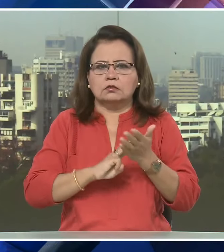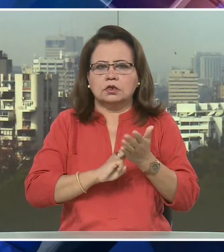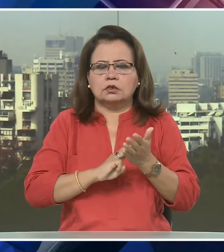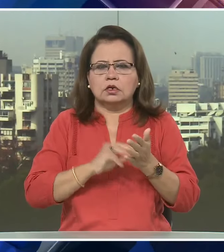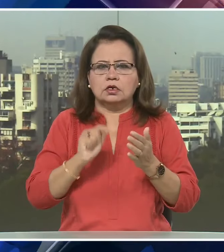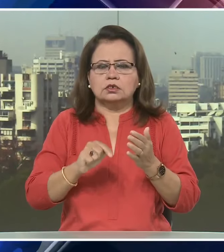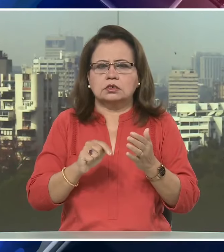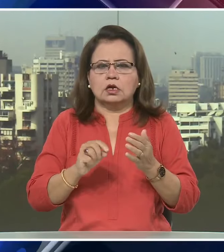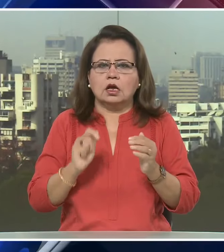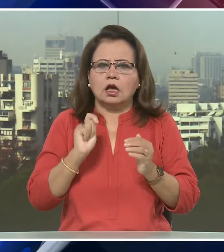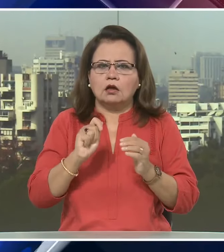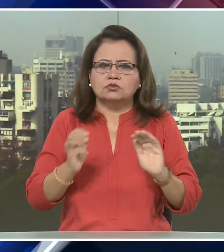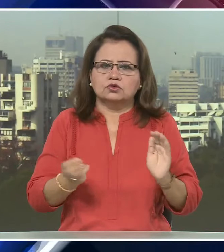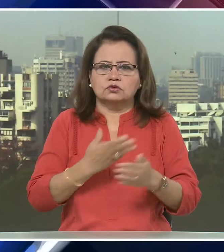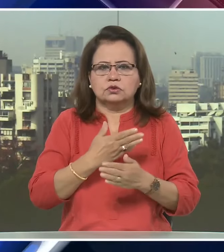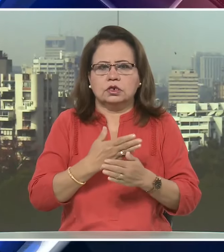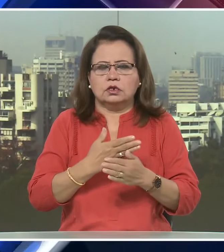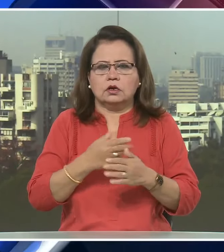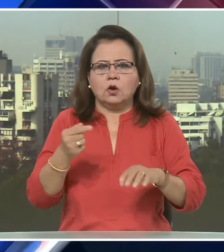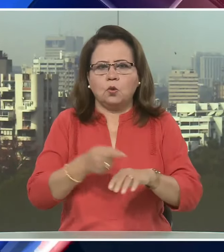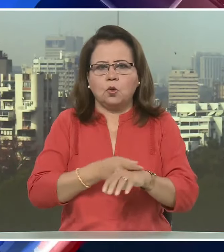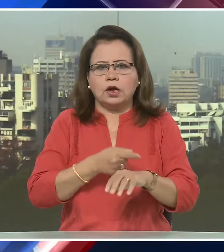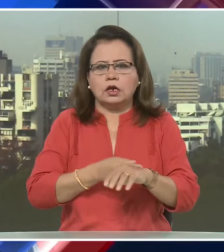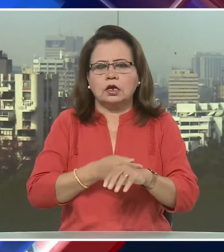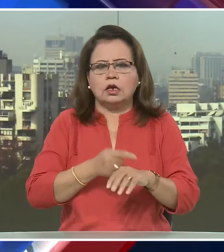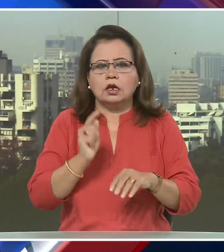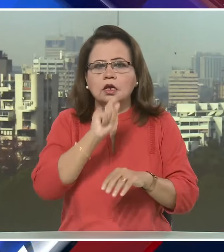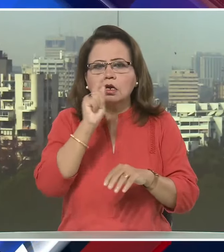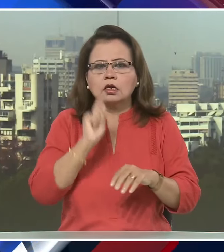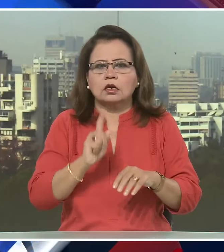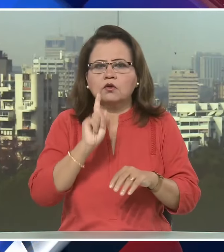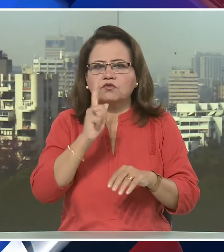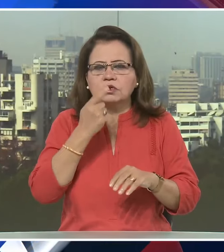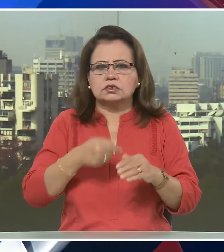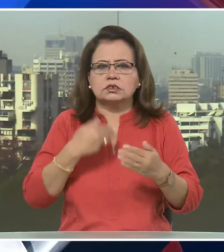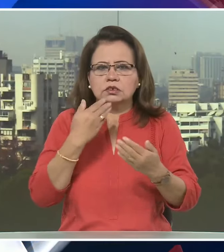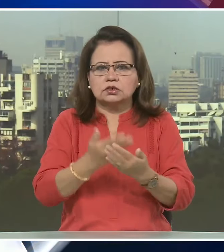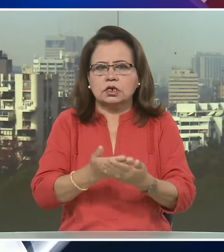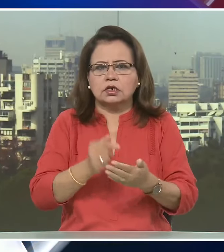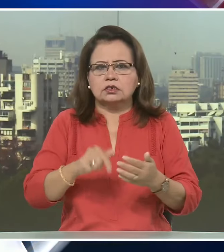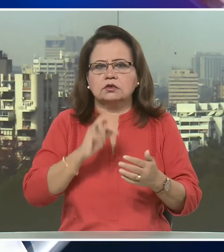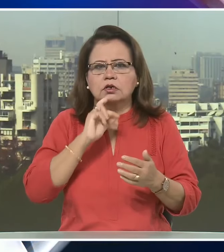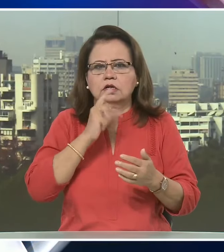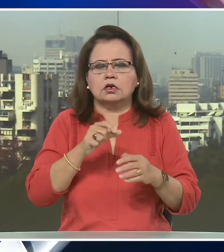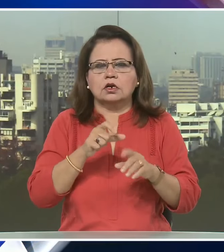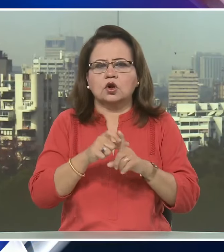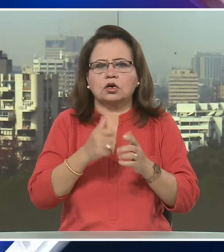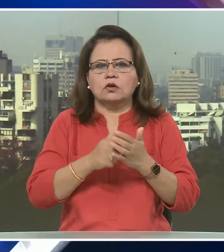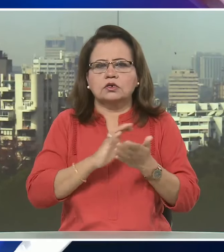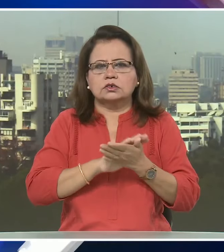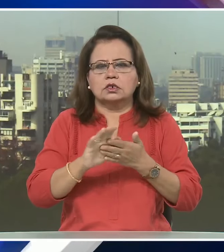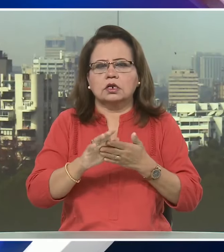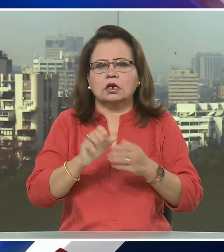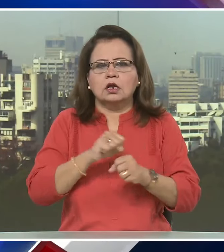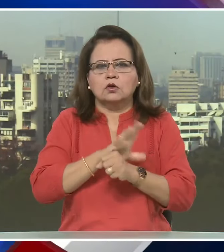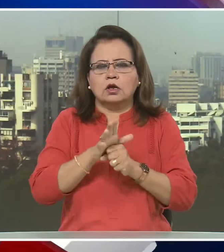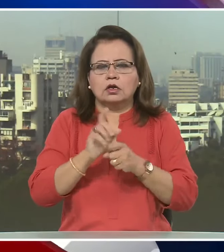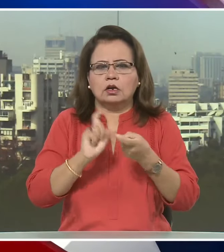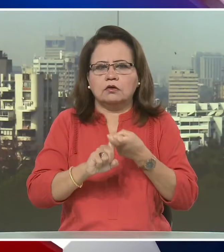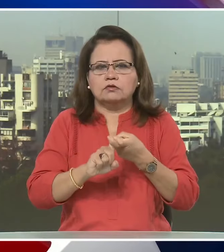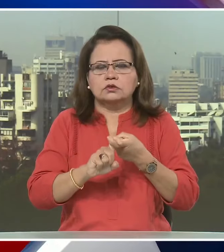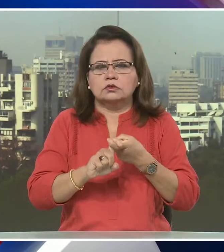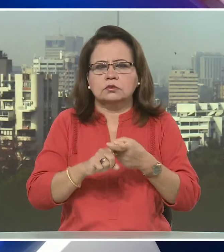इसका उपयोग शुरू हो सकता है। वैक्सीन किन्हें पहले दी जाएगी, इस सवाल के जवाब में डॉक्टर हर्षवर्धन ने कहा कि